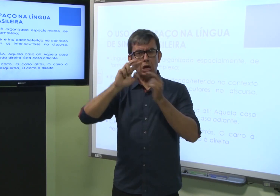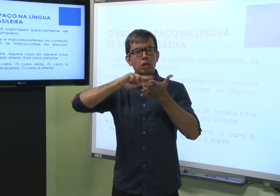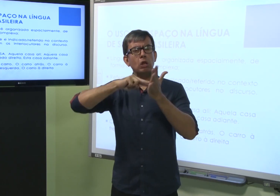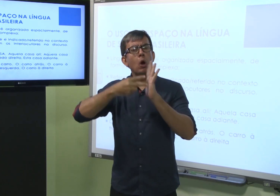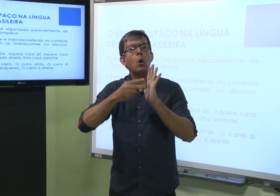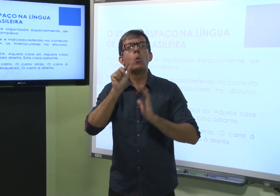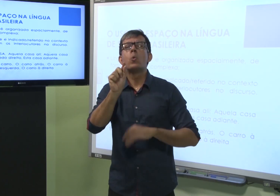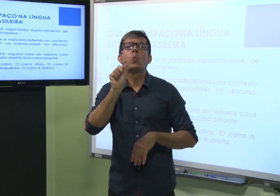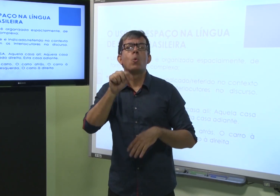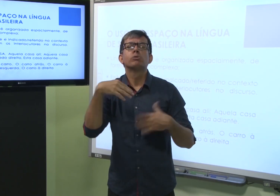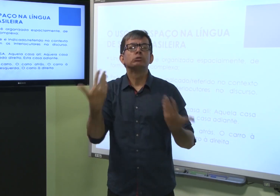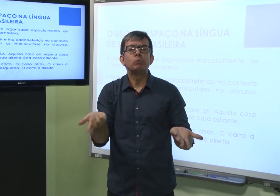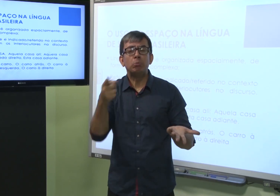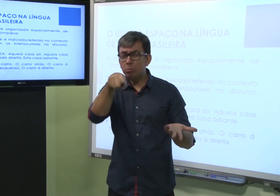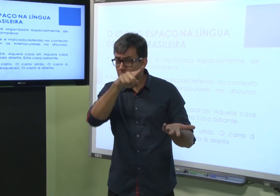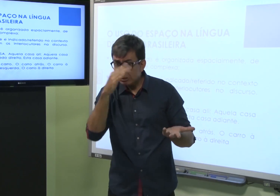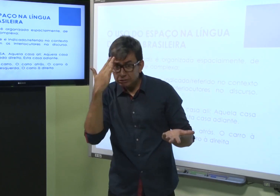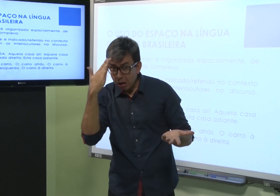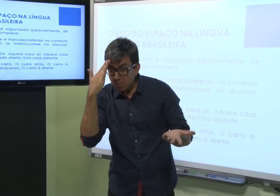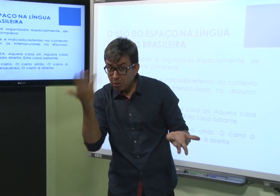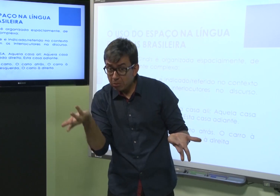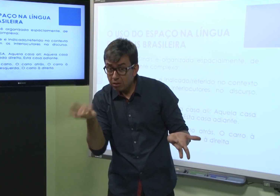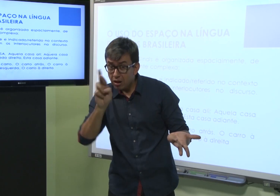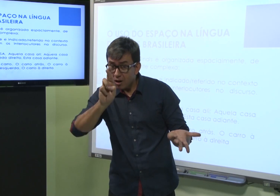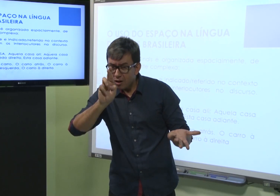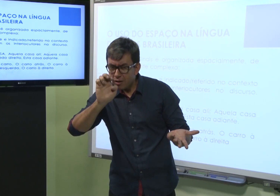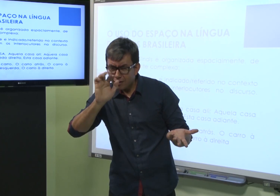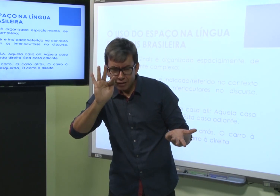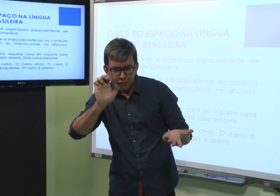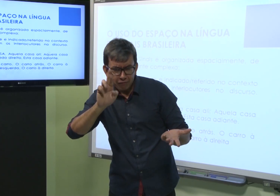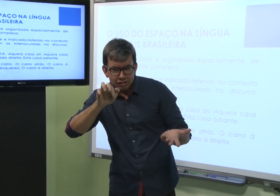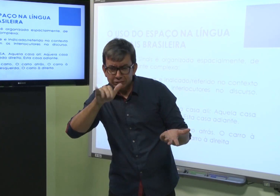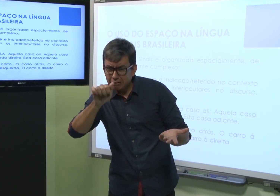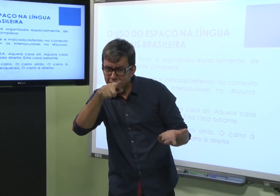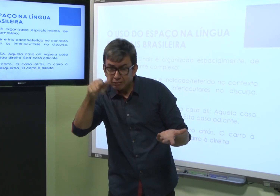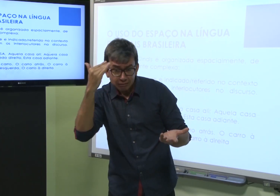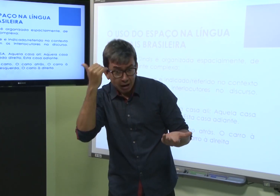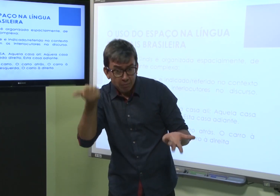E a língua de sinais, ela é referente. Você sabe o que significa referente?